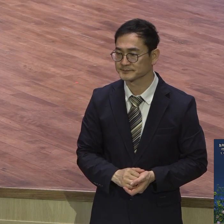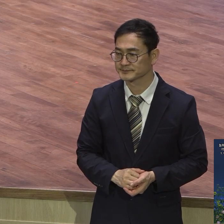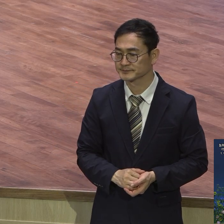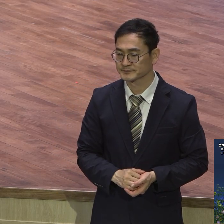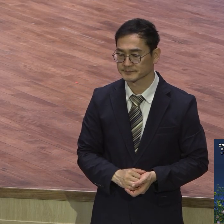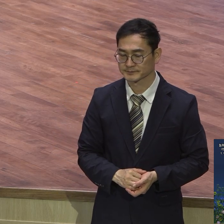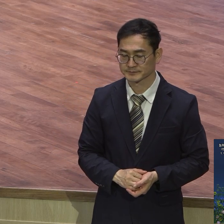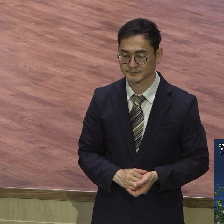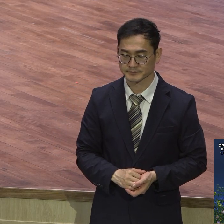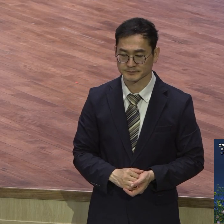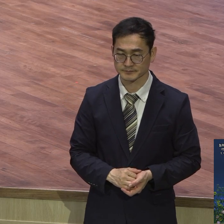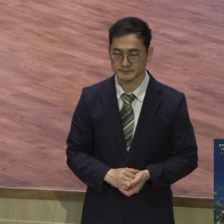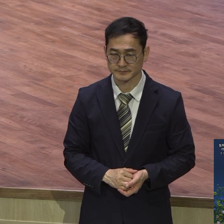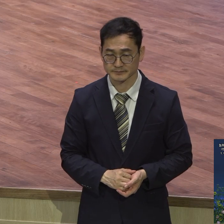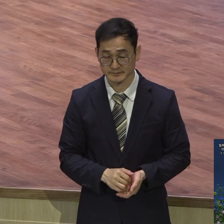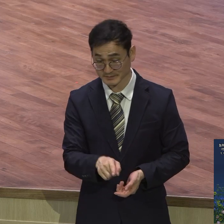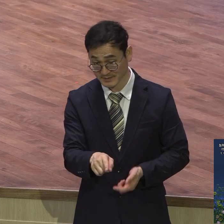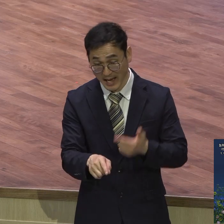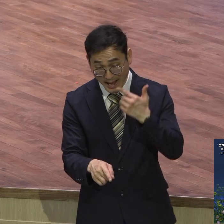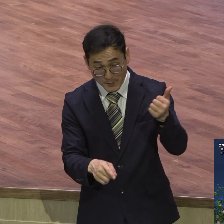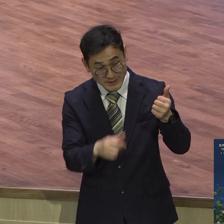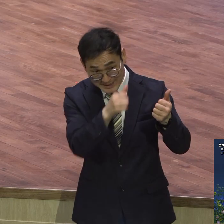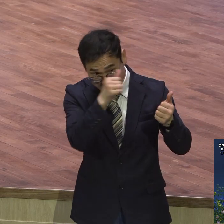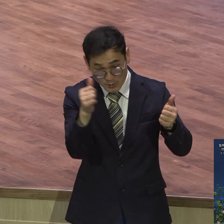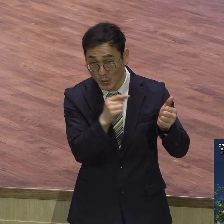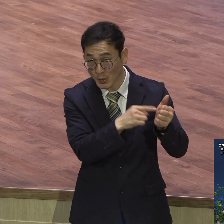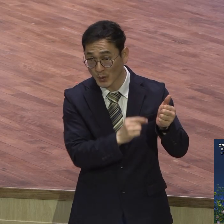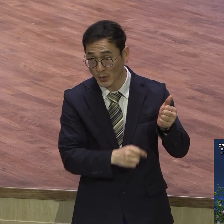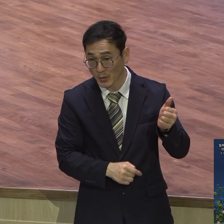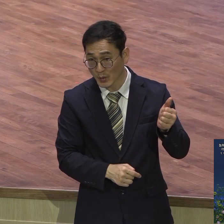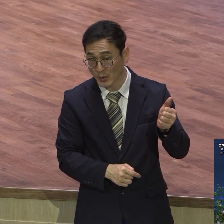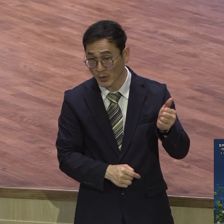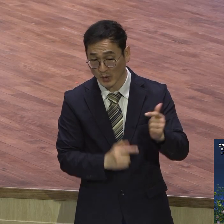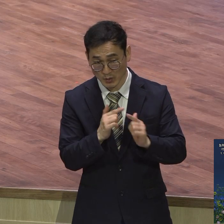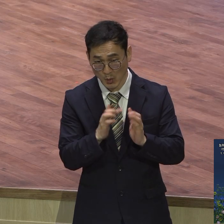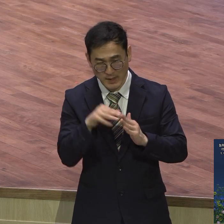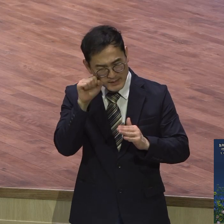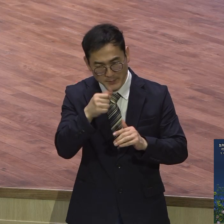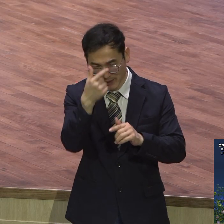아버지가 장로인데 새끼도 하루도 안 빠지는데